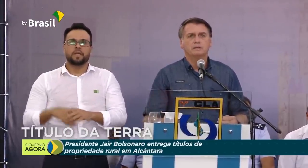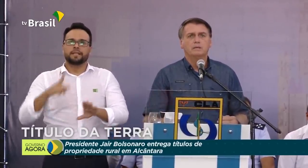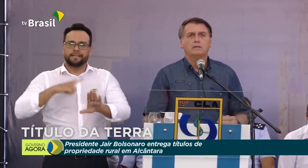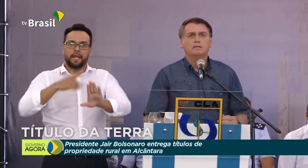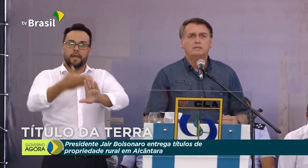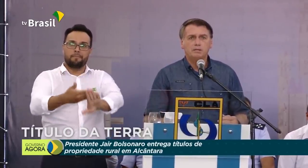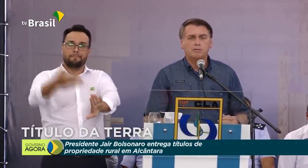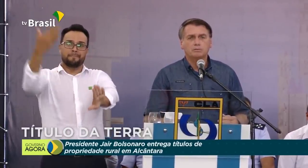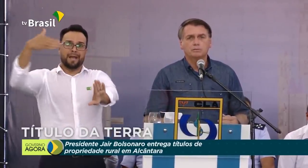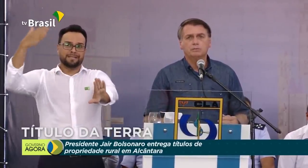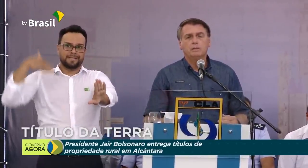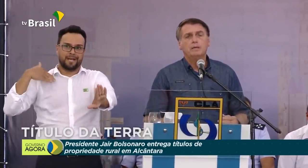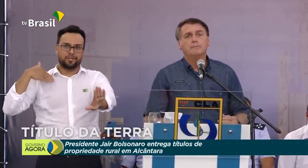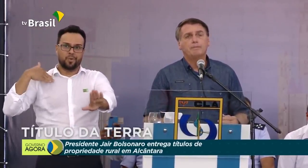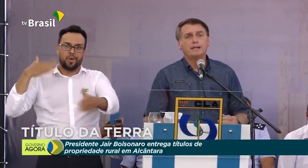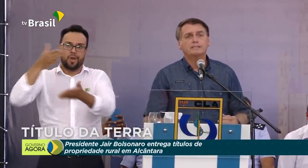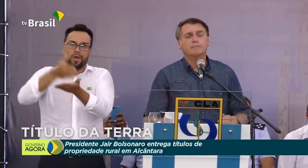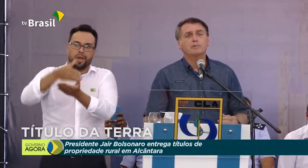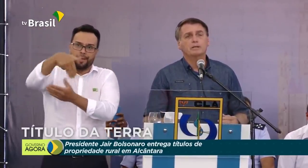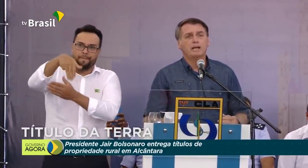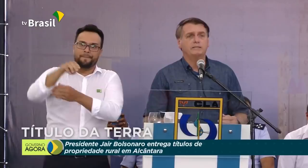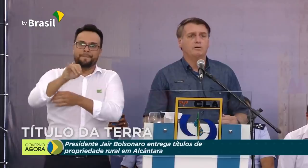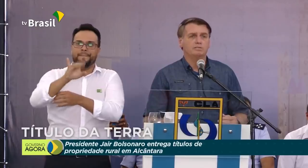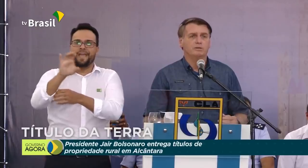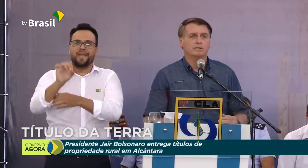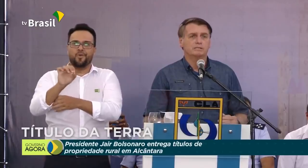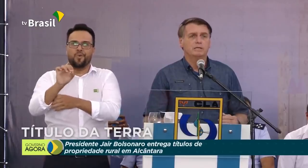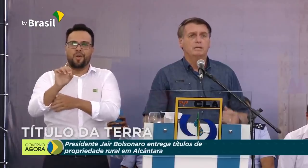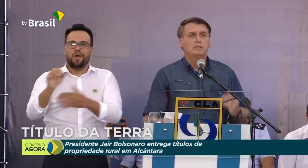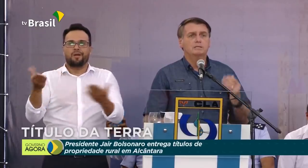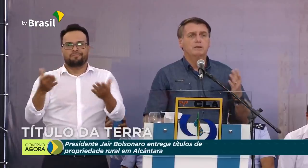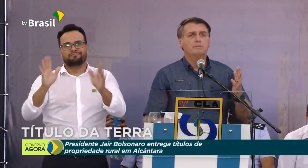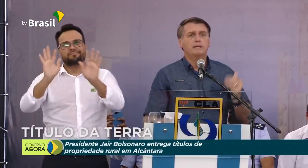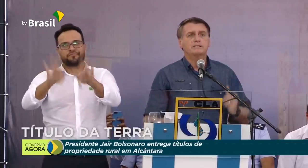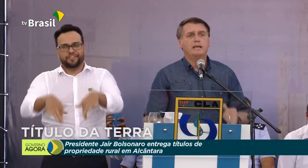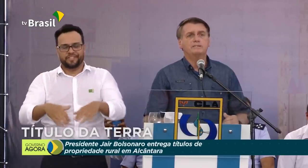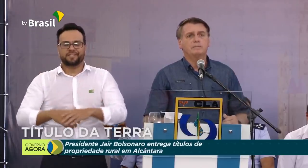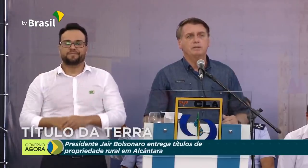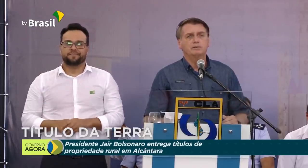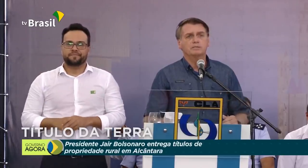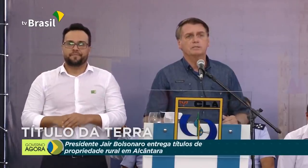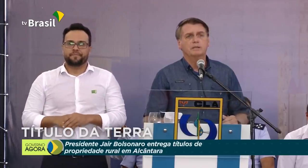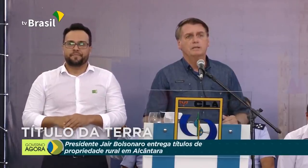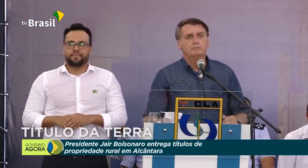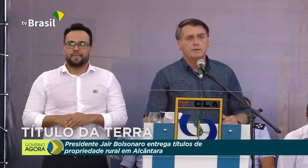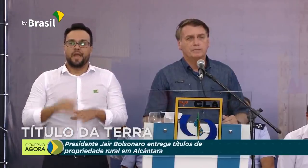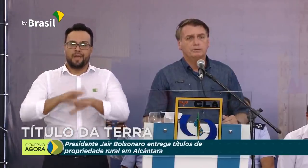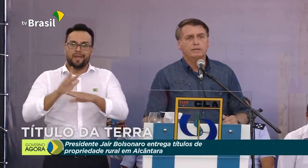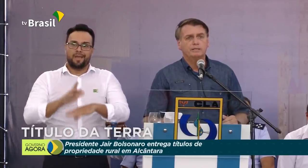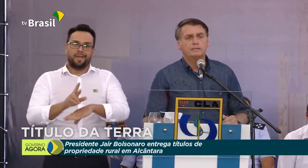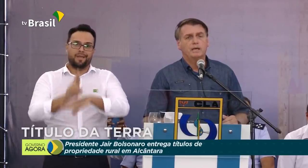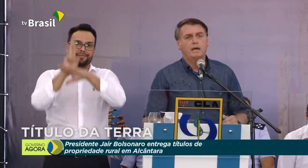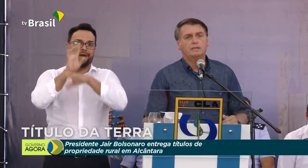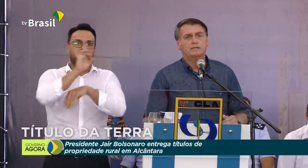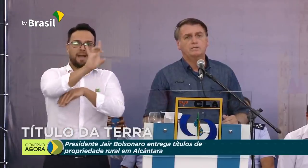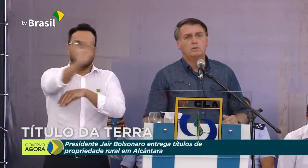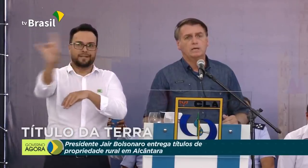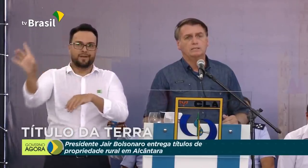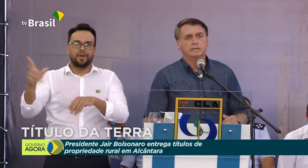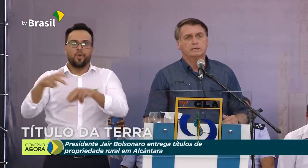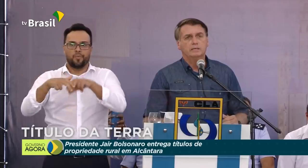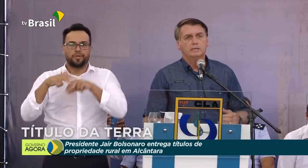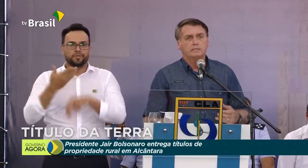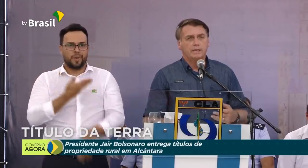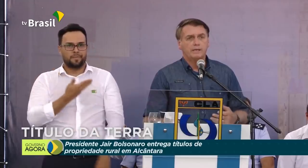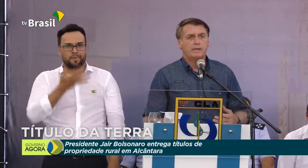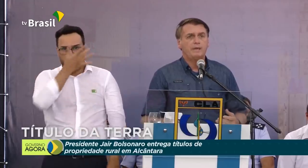fim. E isso tudo passa por cada um de nós. Então, prezados amigos, moradores aqui de